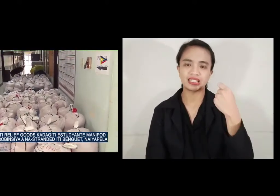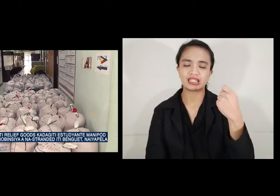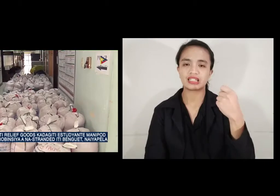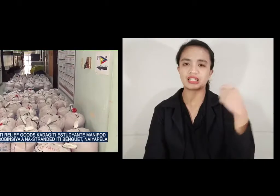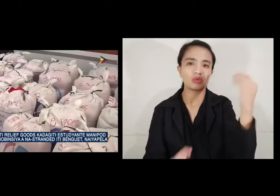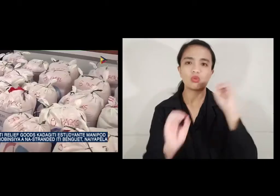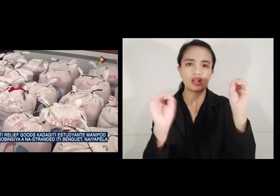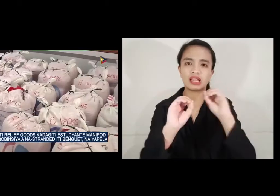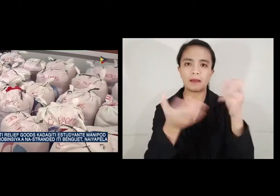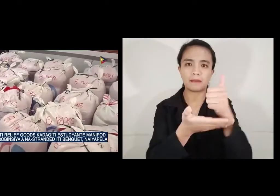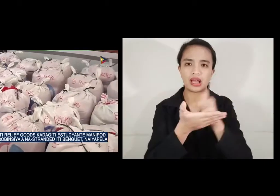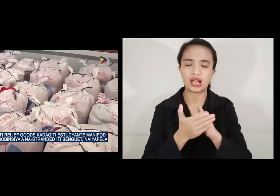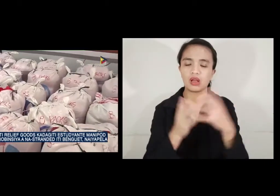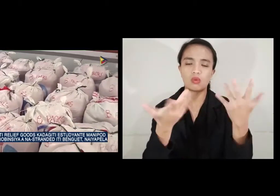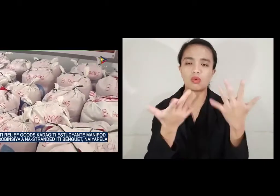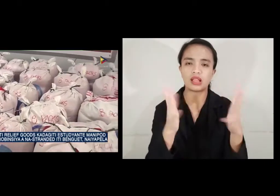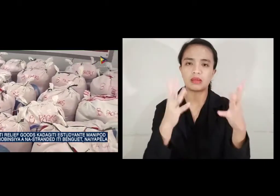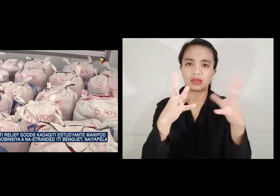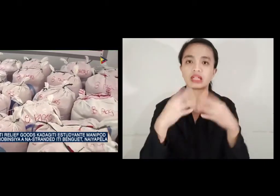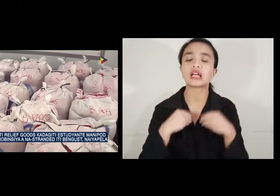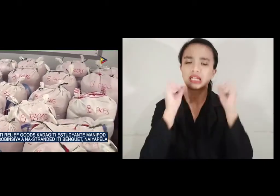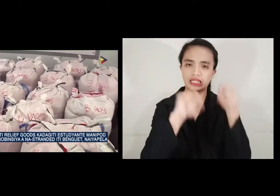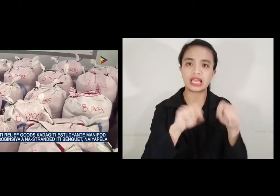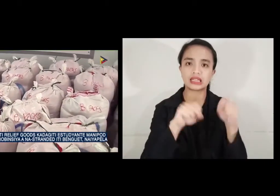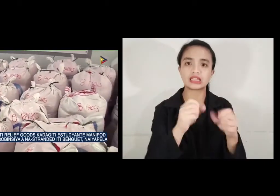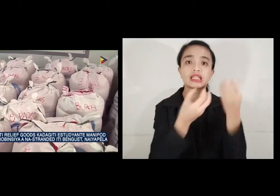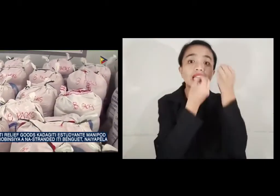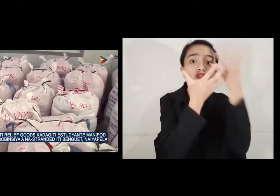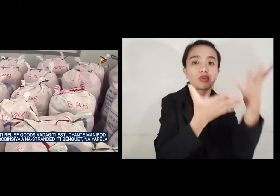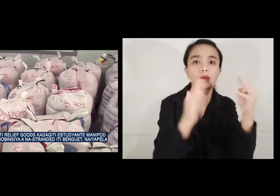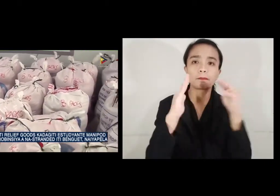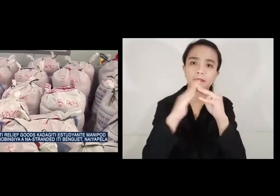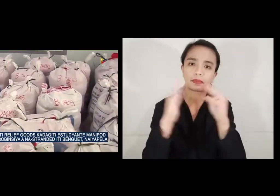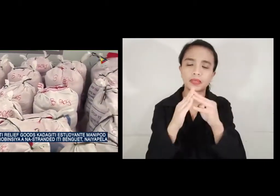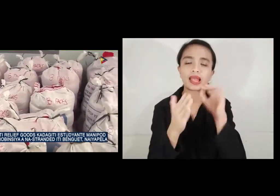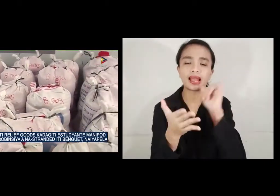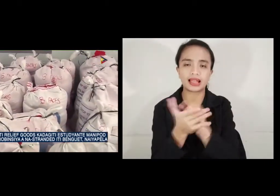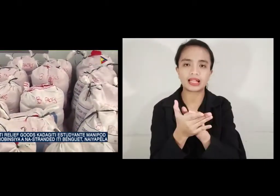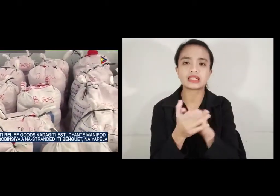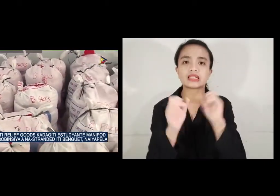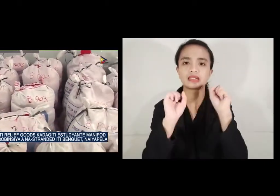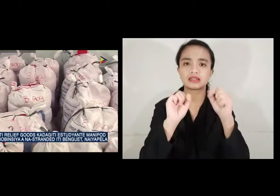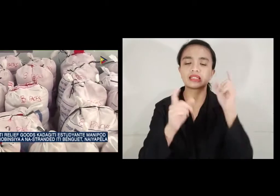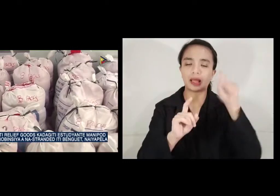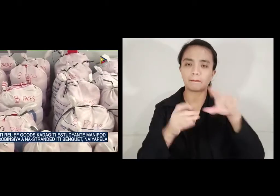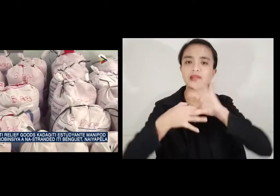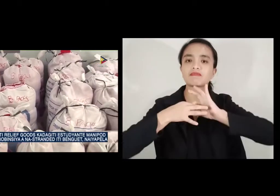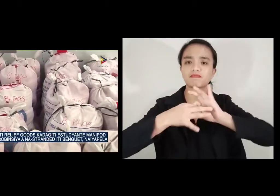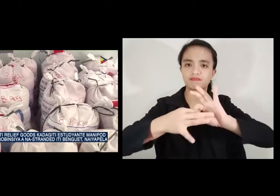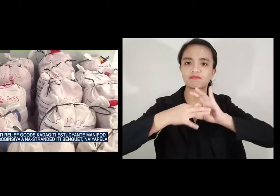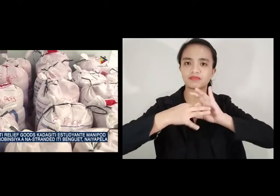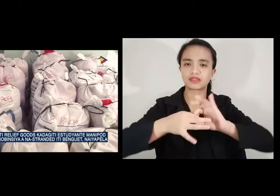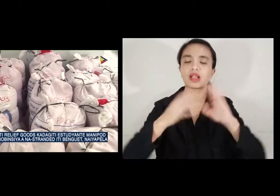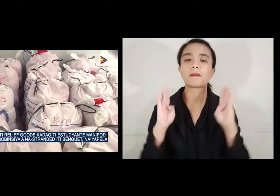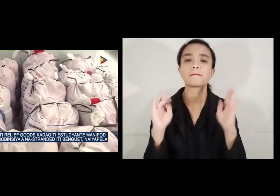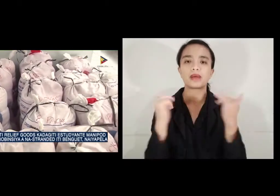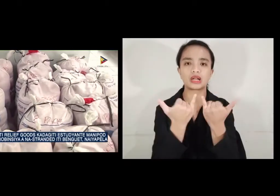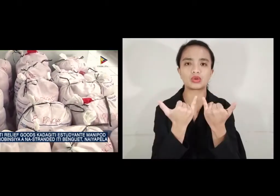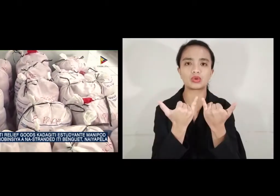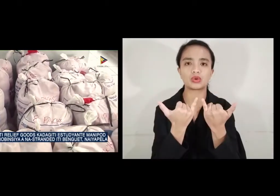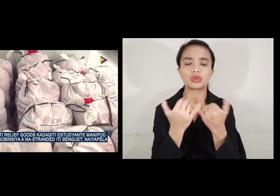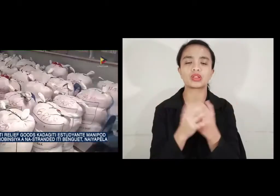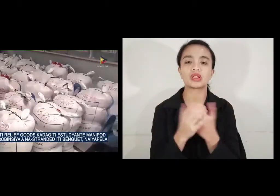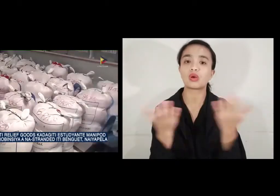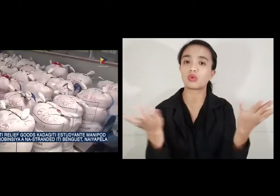anak kaaw-awat ket mabalinda nga agturong iti Kapitolyo tapno maipaayanda ngem nasken pay ang makikoordinate da